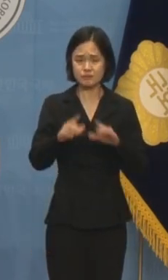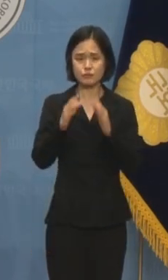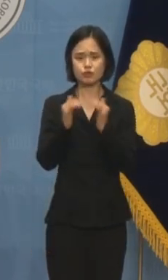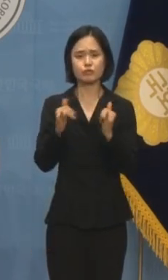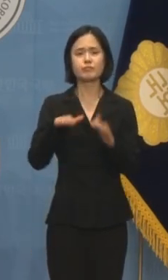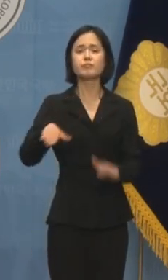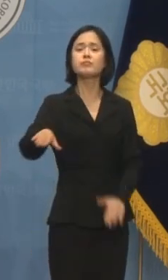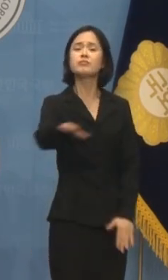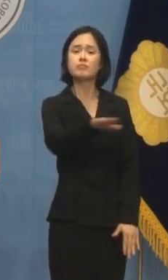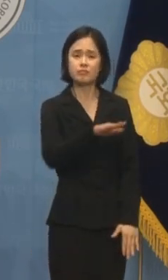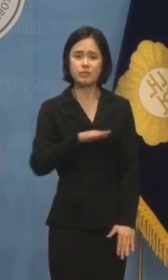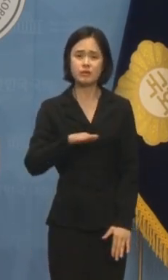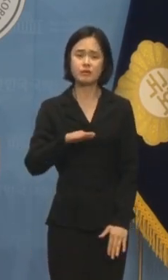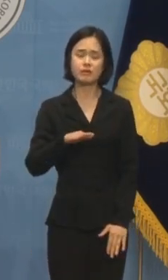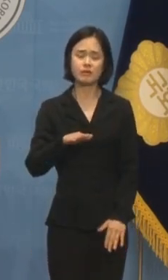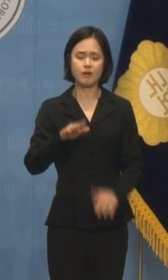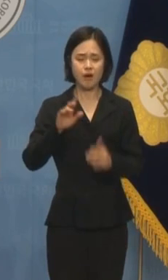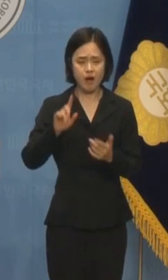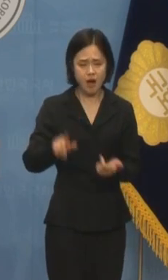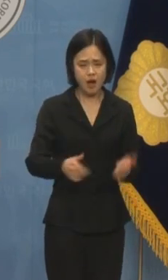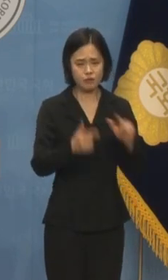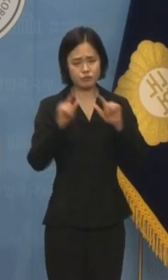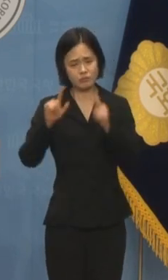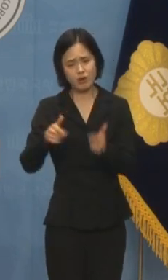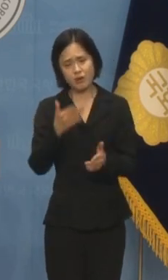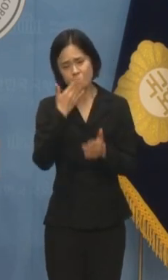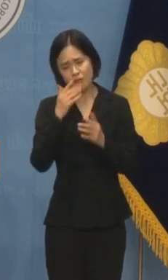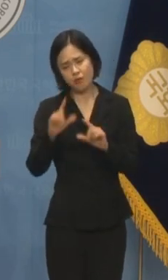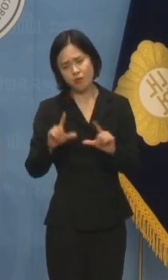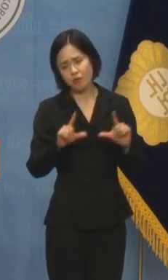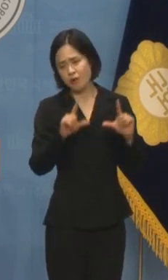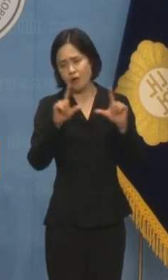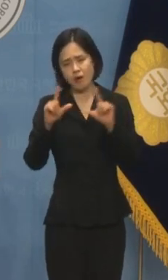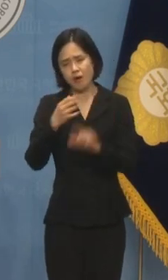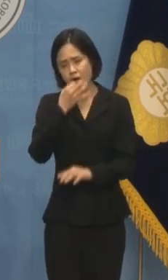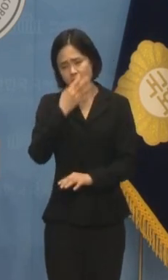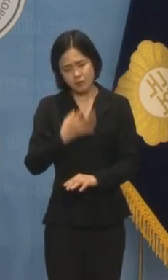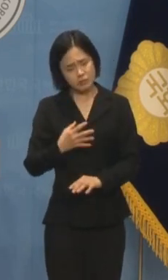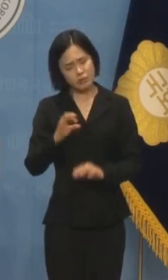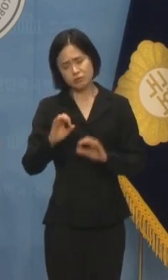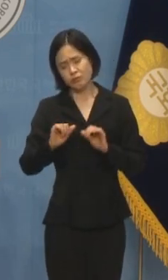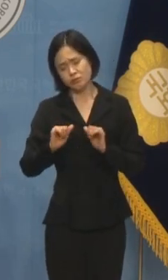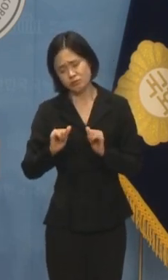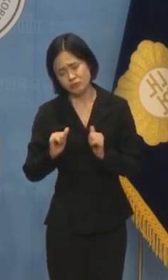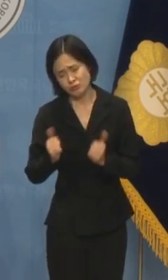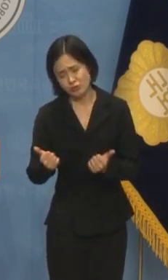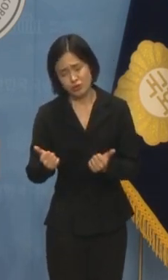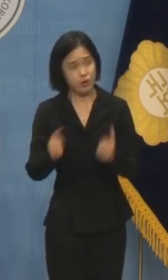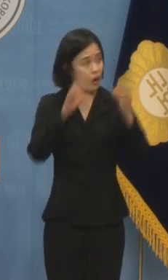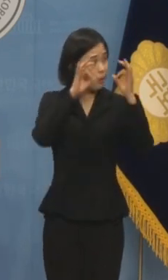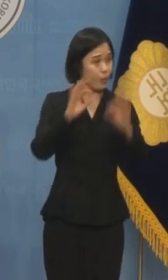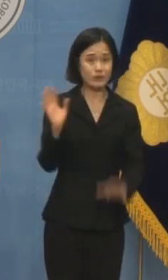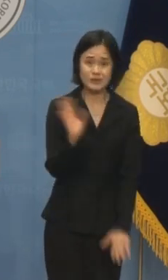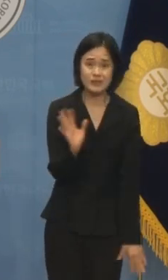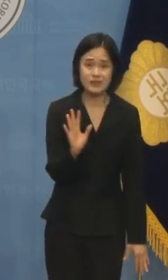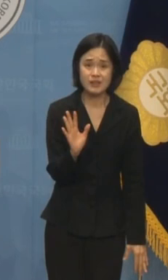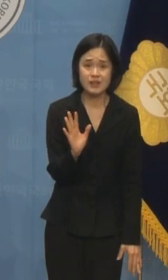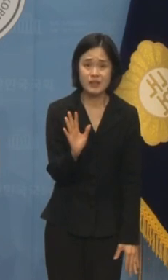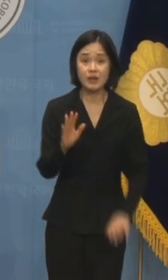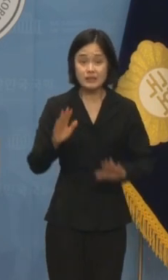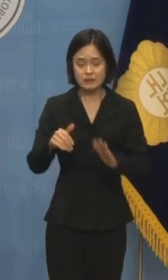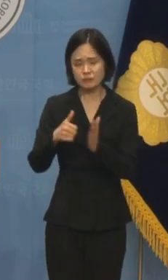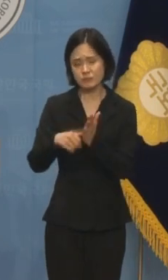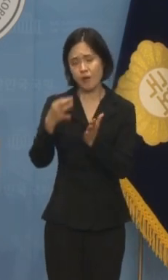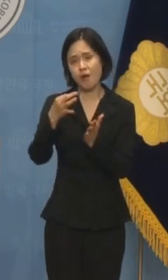아우성인 우리 서민들의 절규는 들리지도 않습니까 물가가 너무 올라서 팔아도 남는게